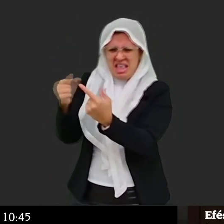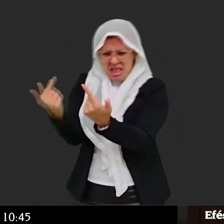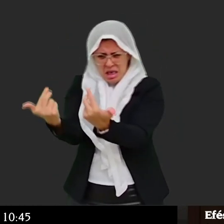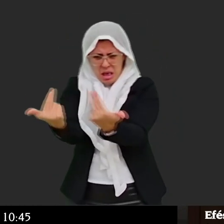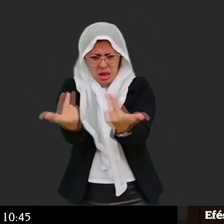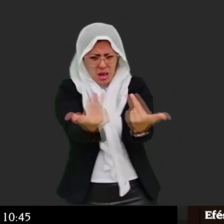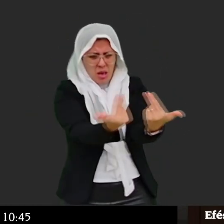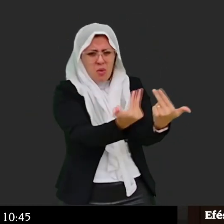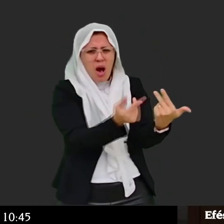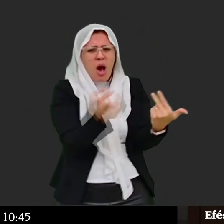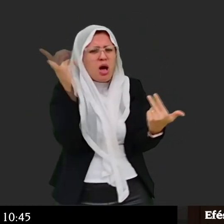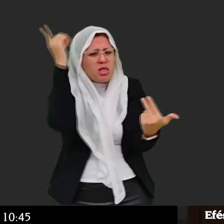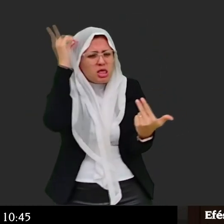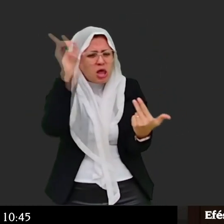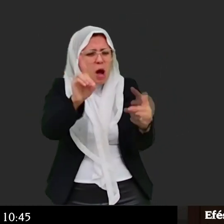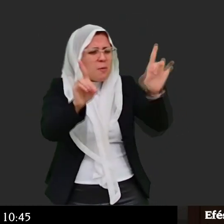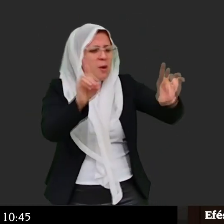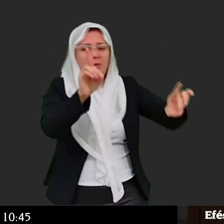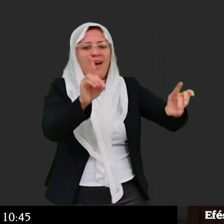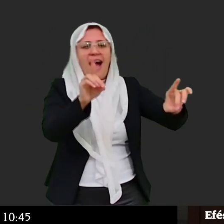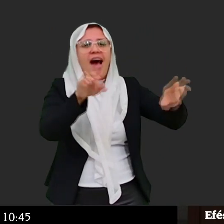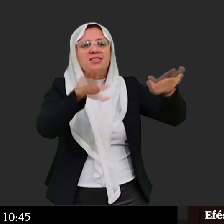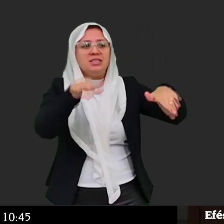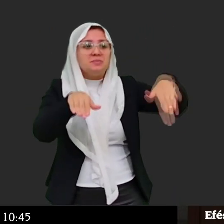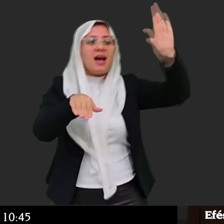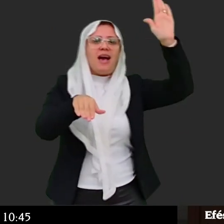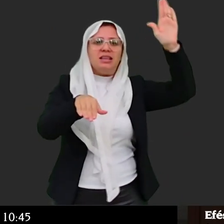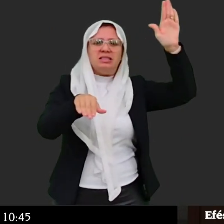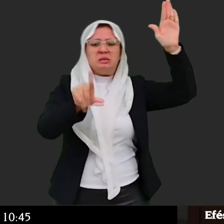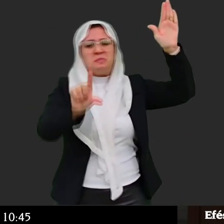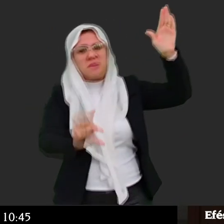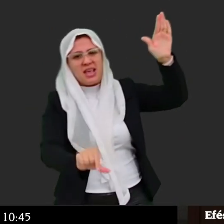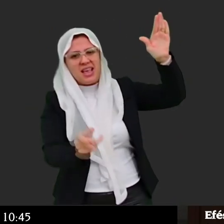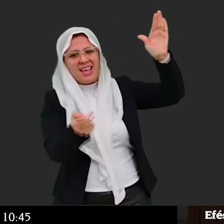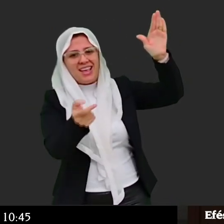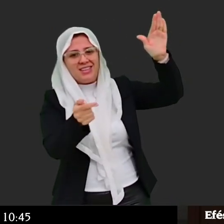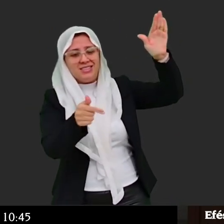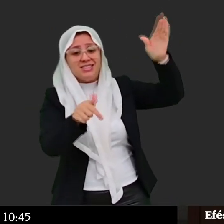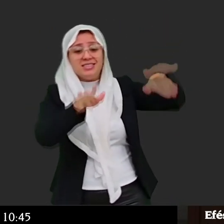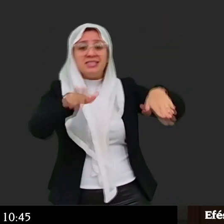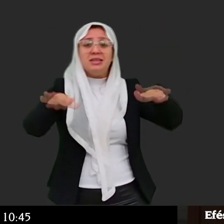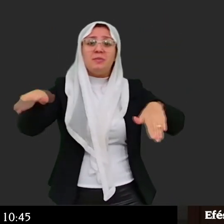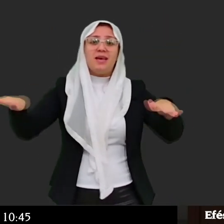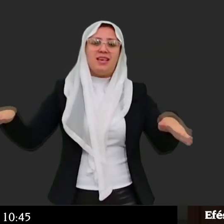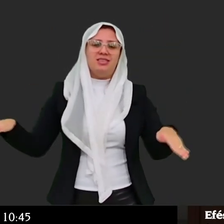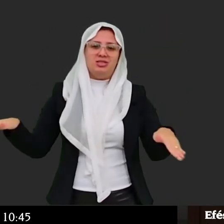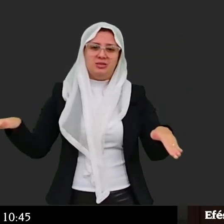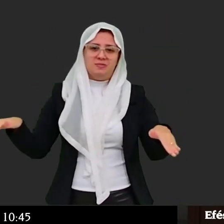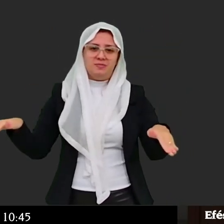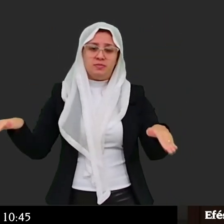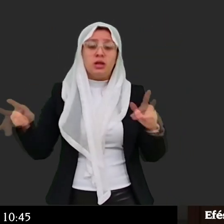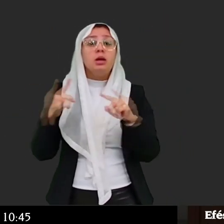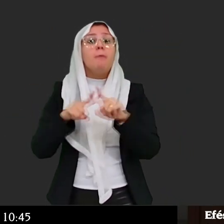iguais. Uns têm um pouco mais, outros têm um pouco menos, porém todos nós